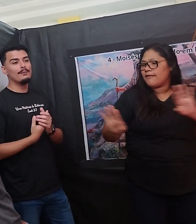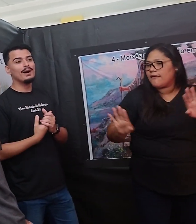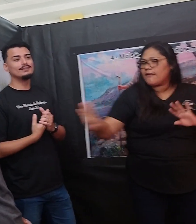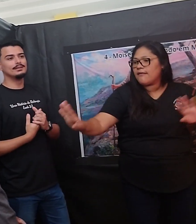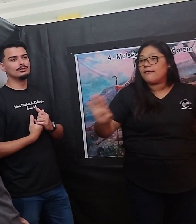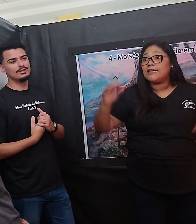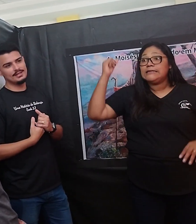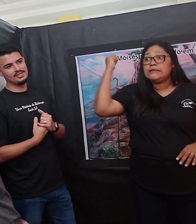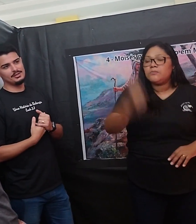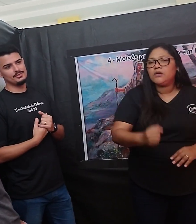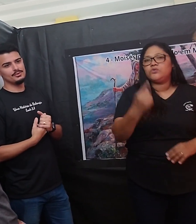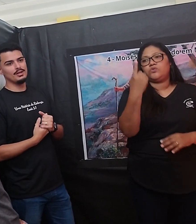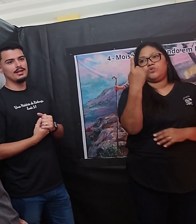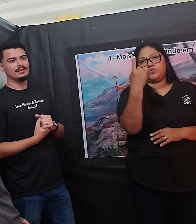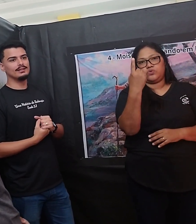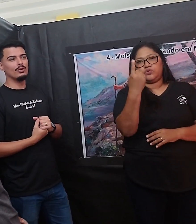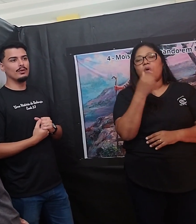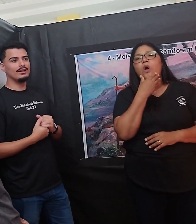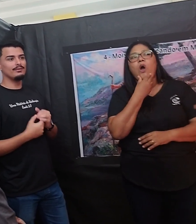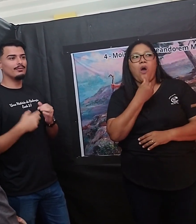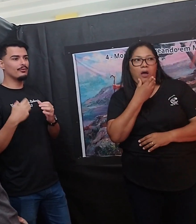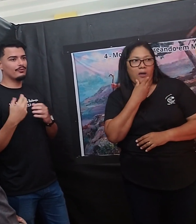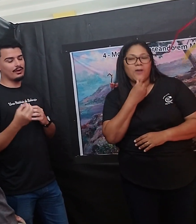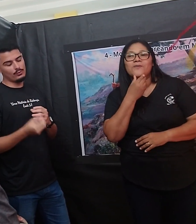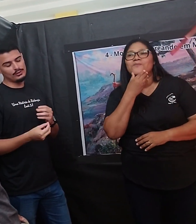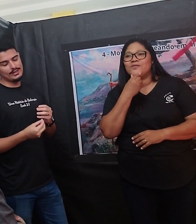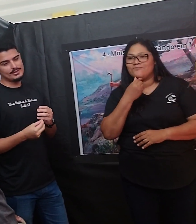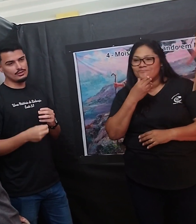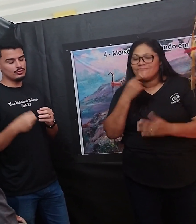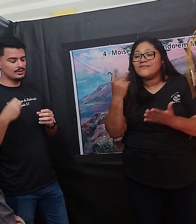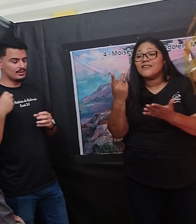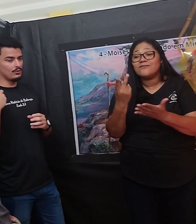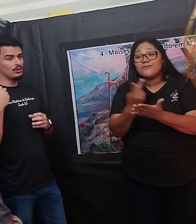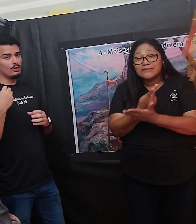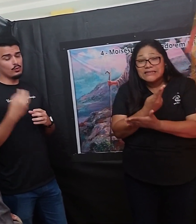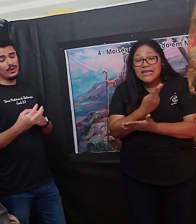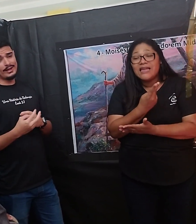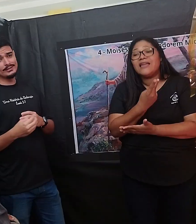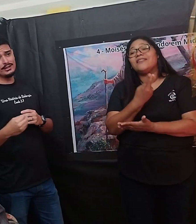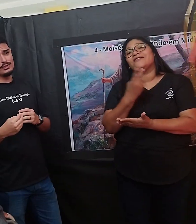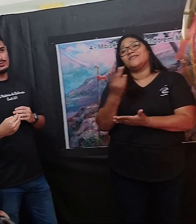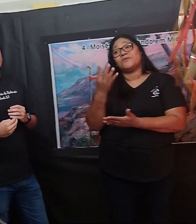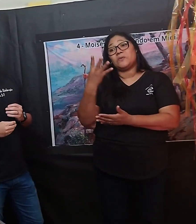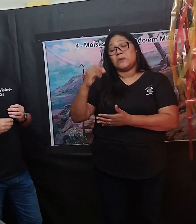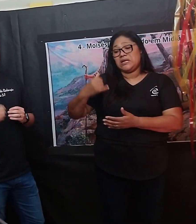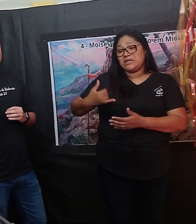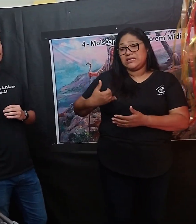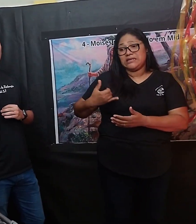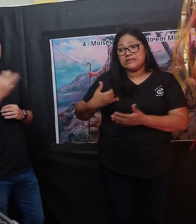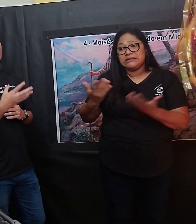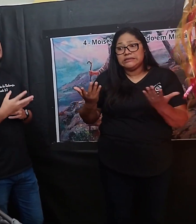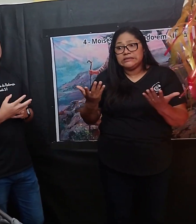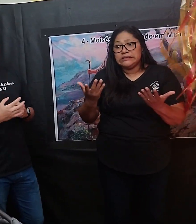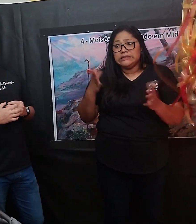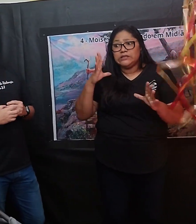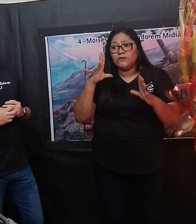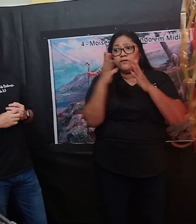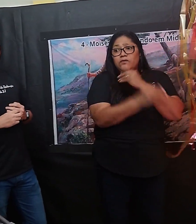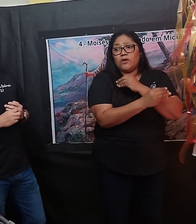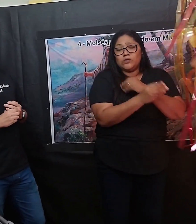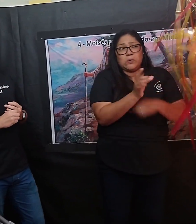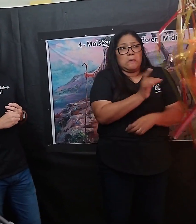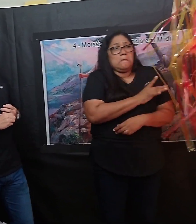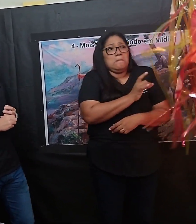hebreu, matando esse egípcio. Então acontece essa situação, com 40 anos Moisés faz isso, ele foge